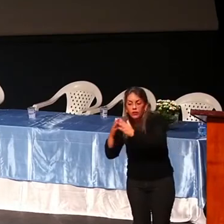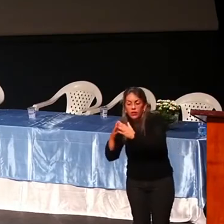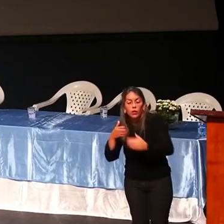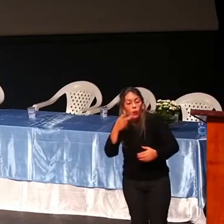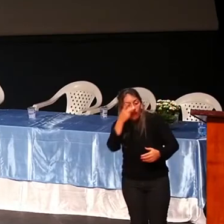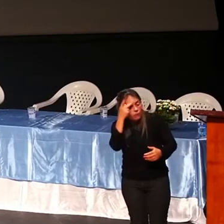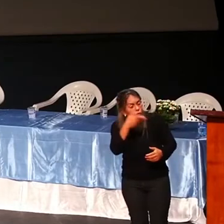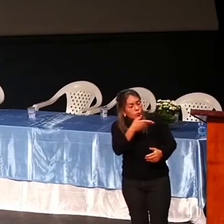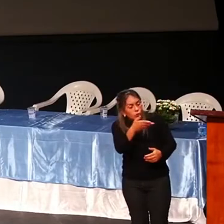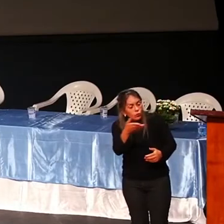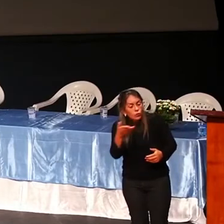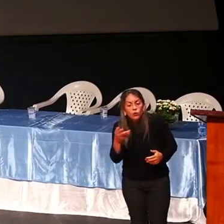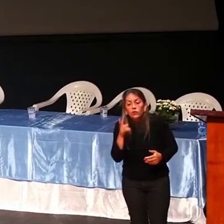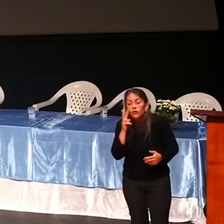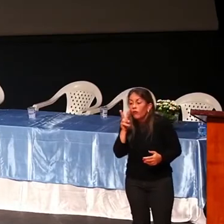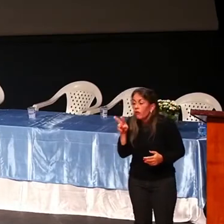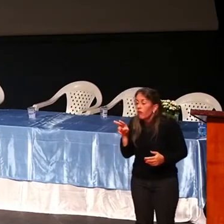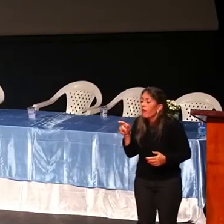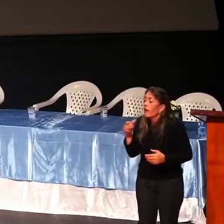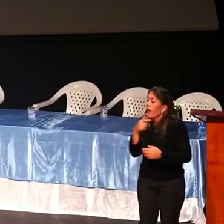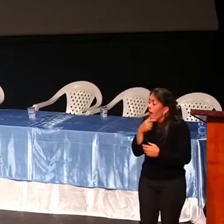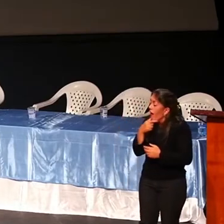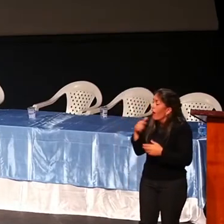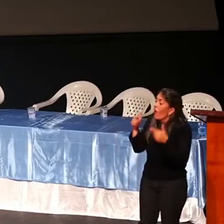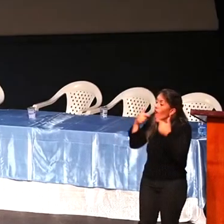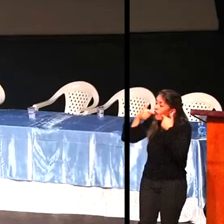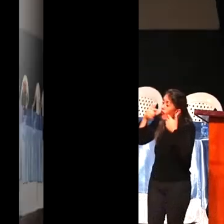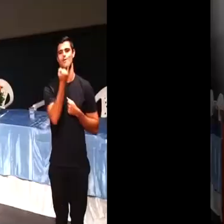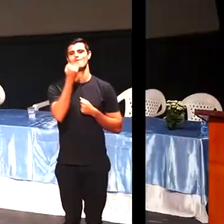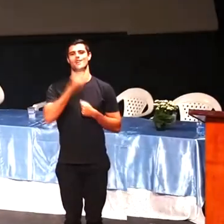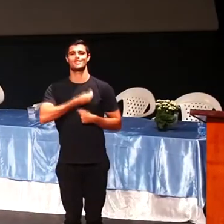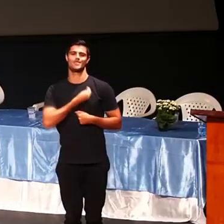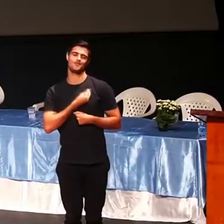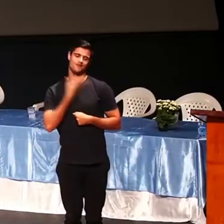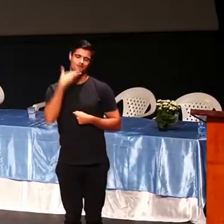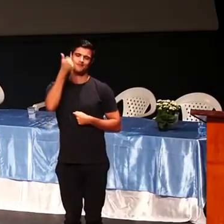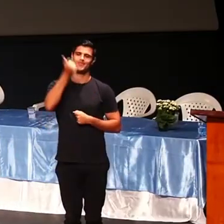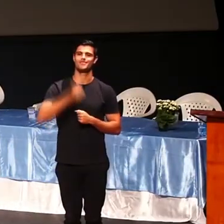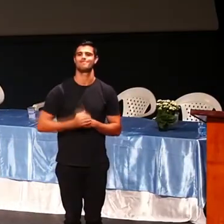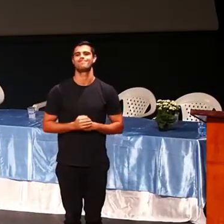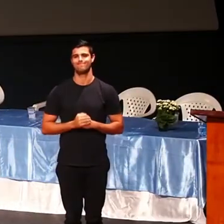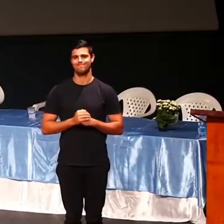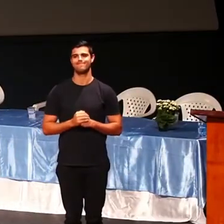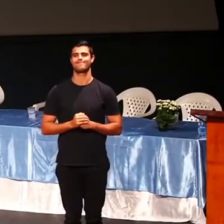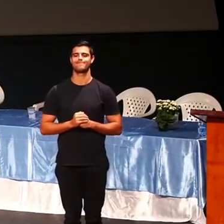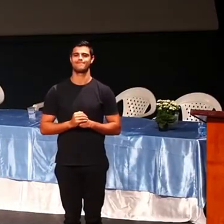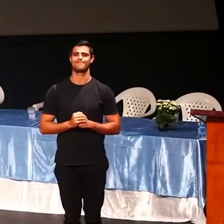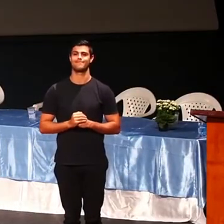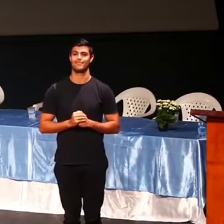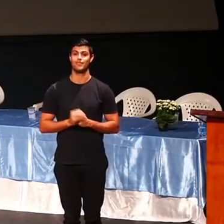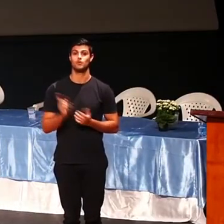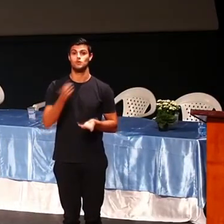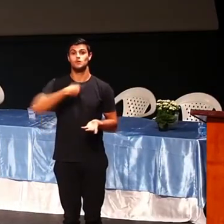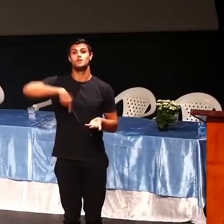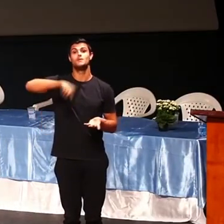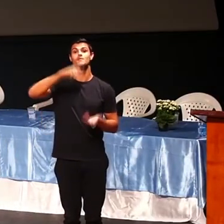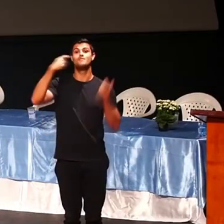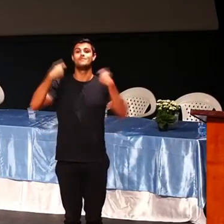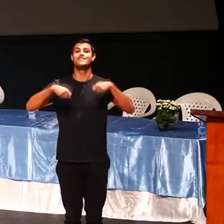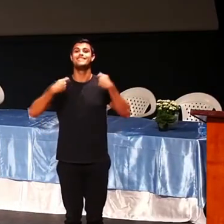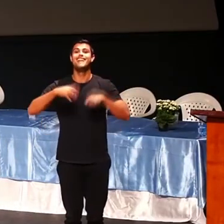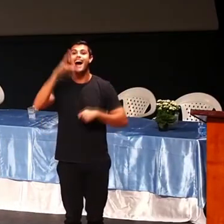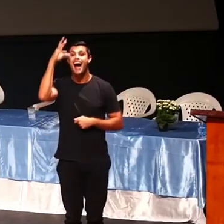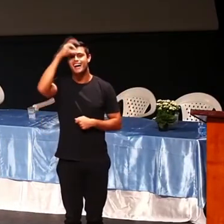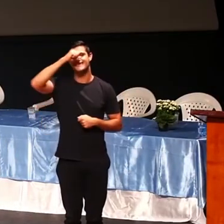todo mundo vai ficar feliz porque é contagiante, neurônio, espelho. Então a gente tem que aprender se interiorizar pra ser uma pessoa